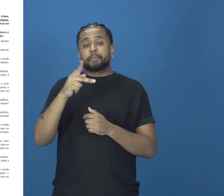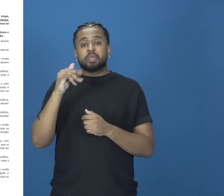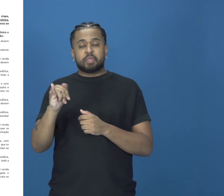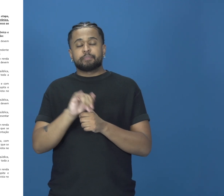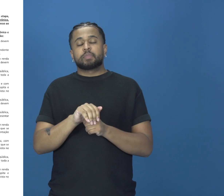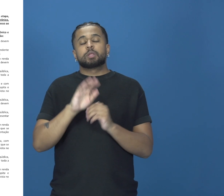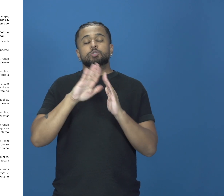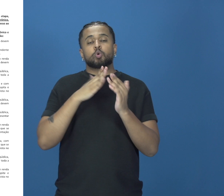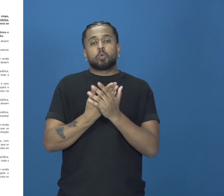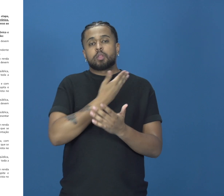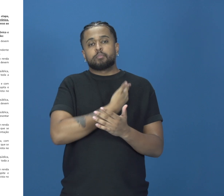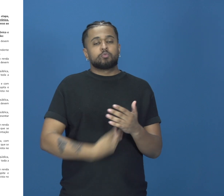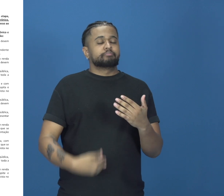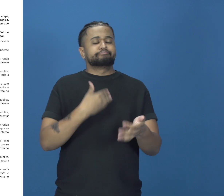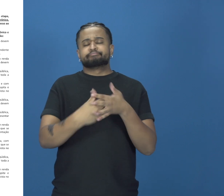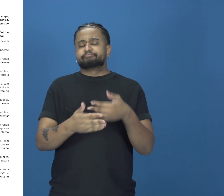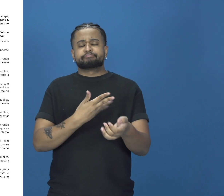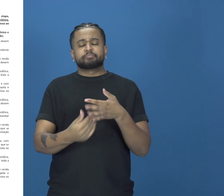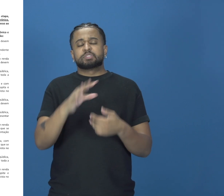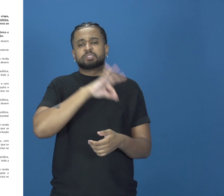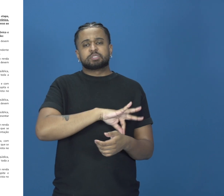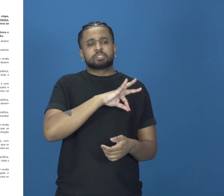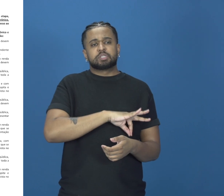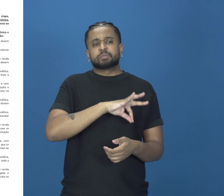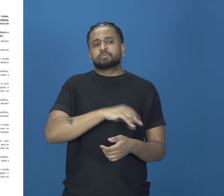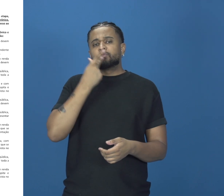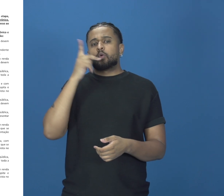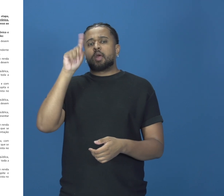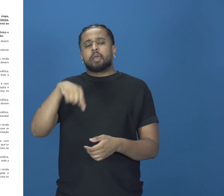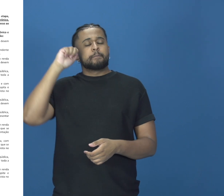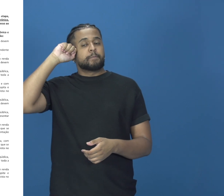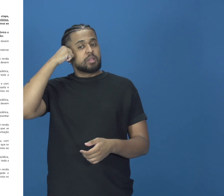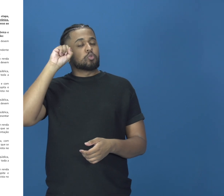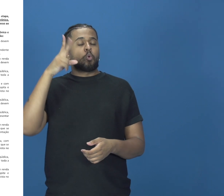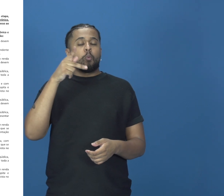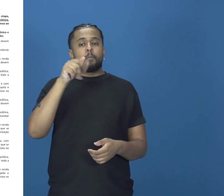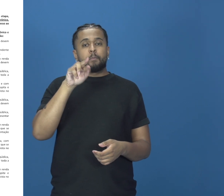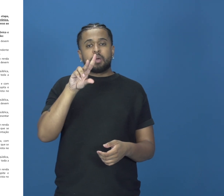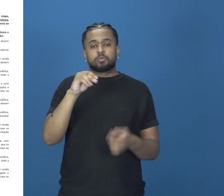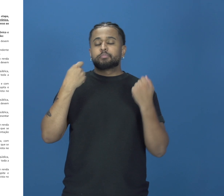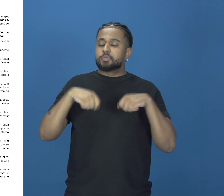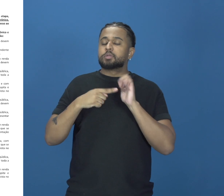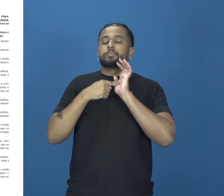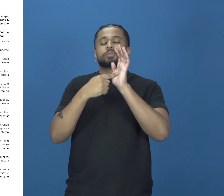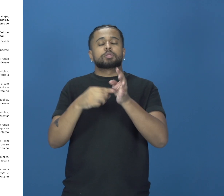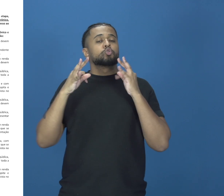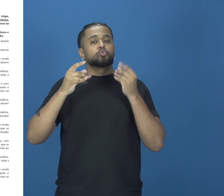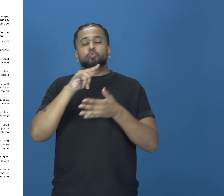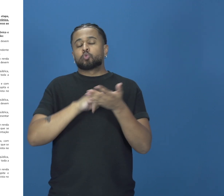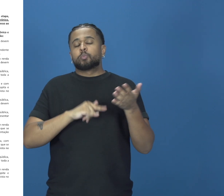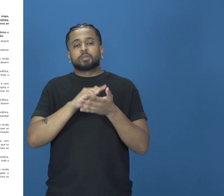LI_PPI Escola Pública Independente de Renda, que se autodeclararam pretos ou pardos, devem apresentar toda